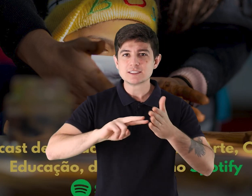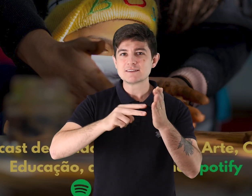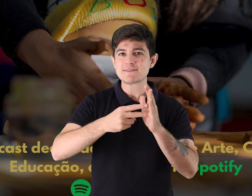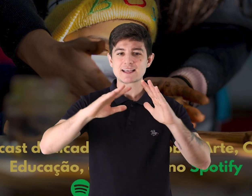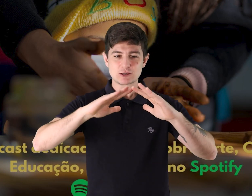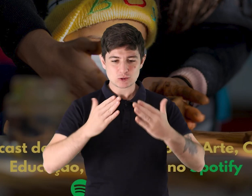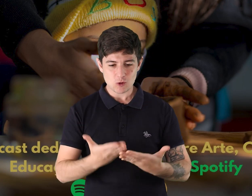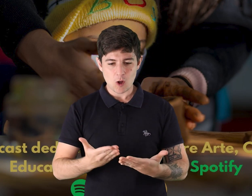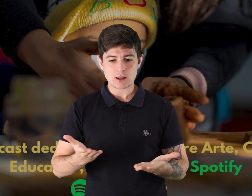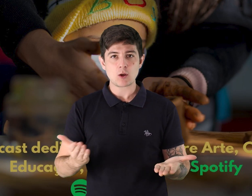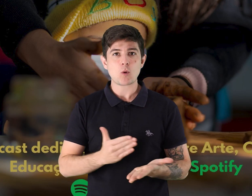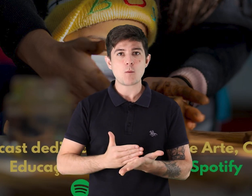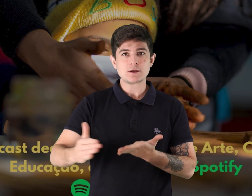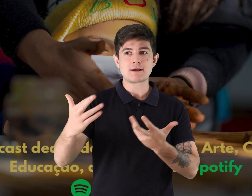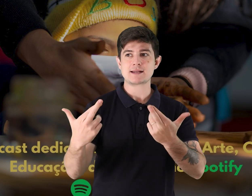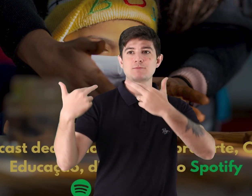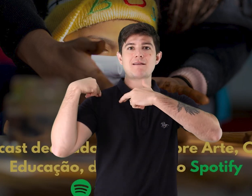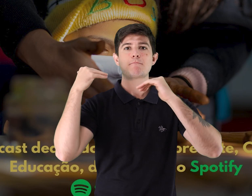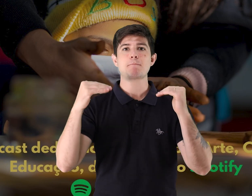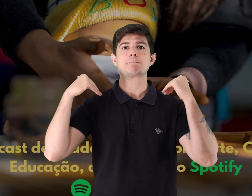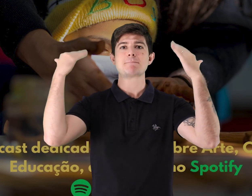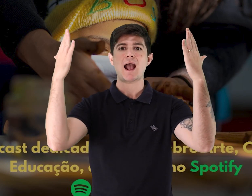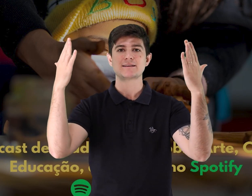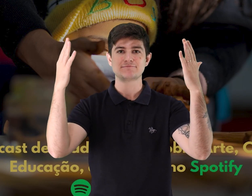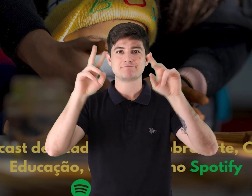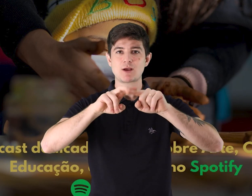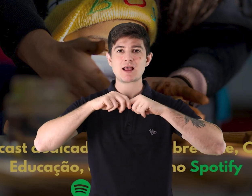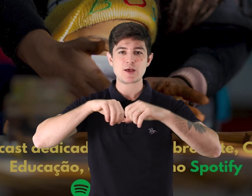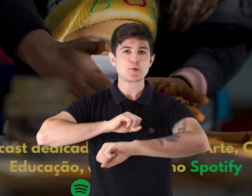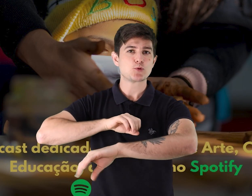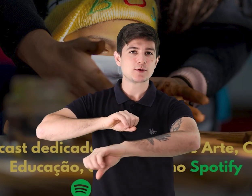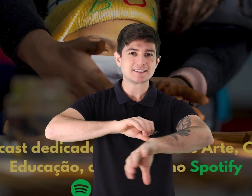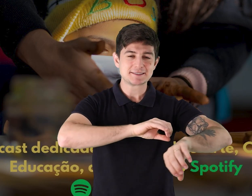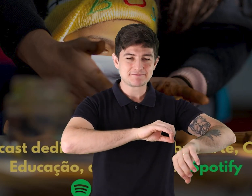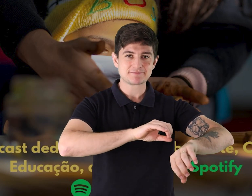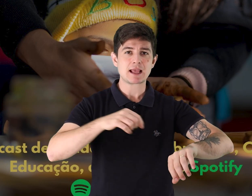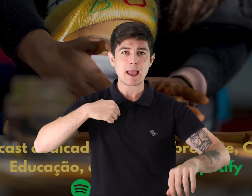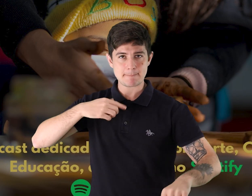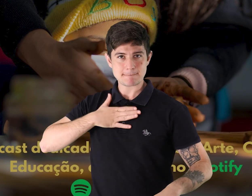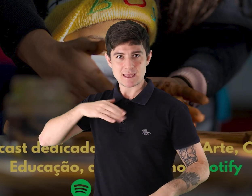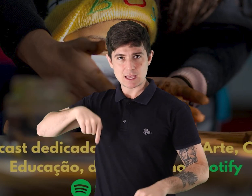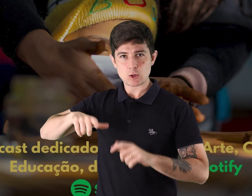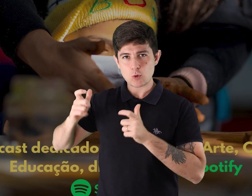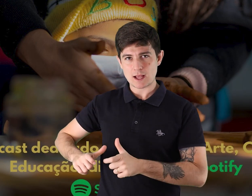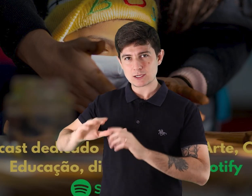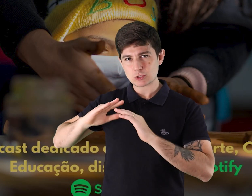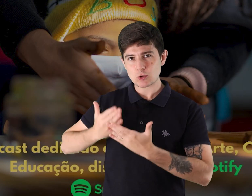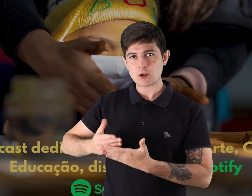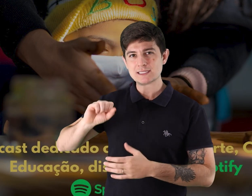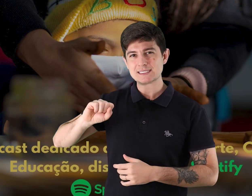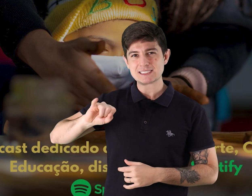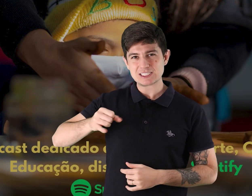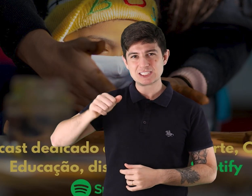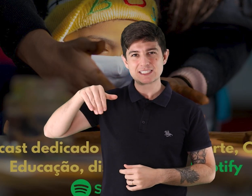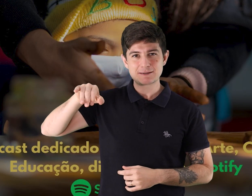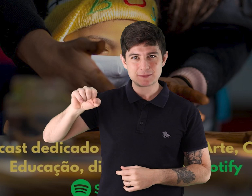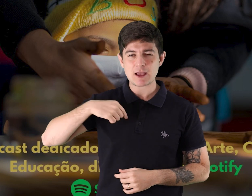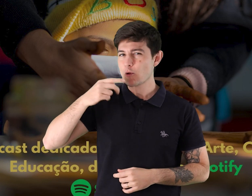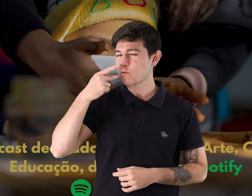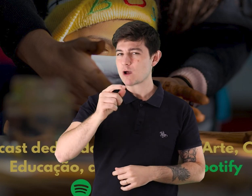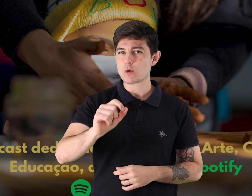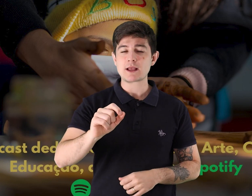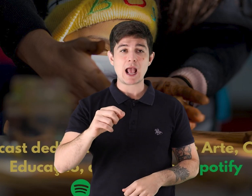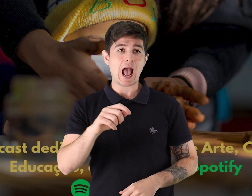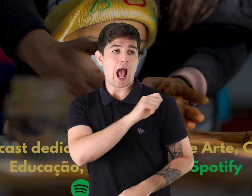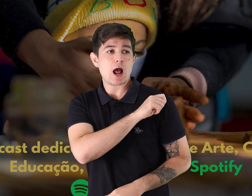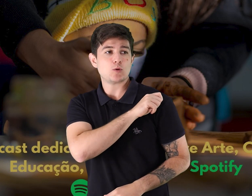assumiu uma responsabilidade maior no processo de educação. E aqui eu sempre digo na St. James que mais